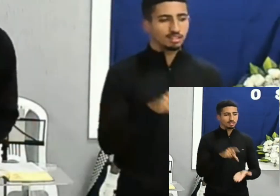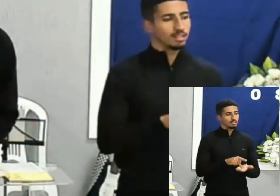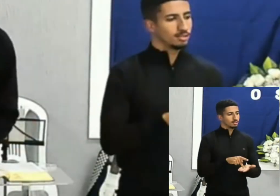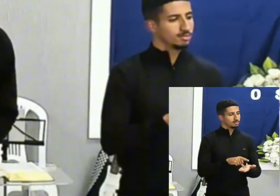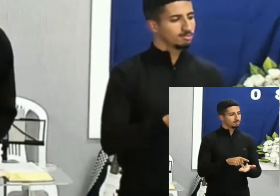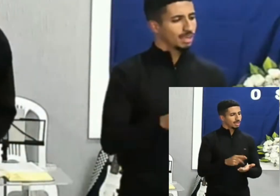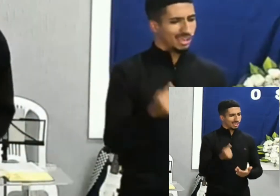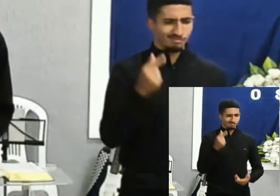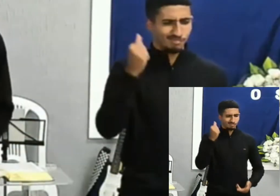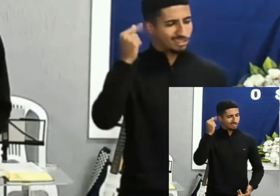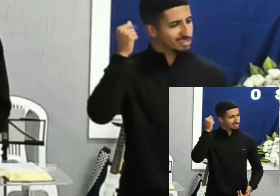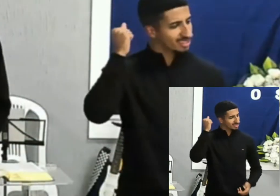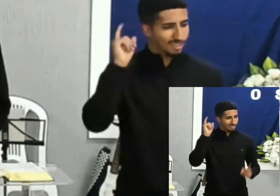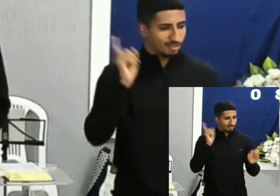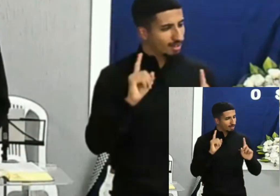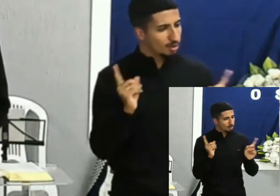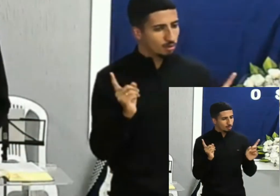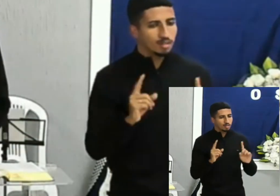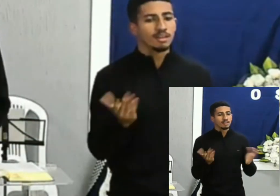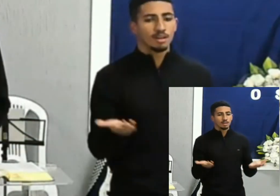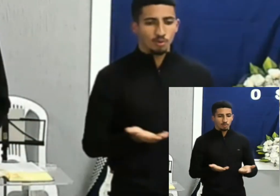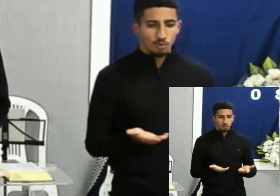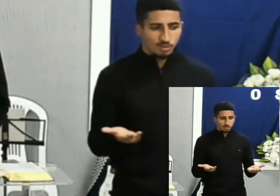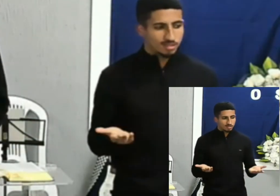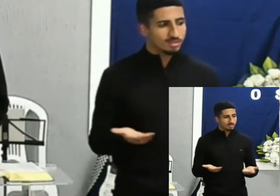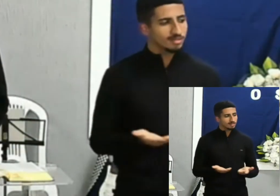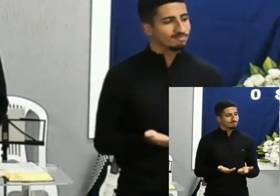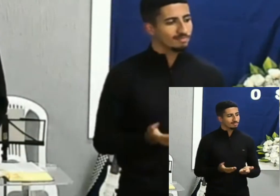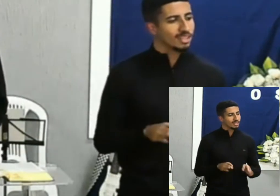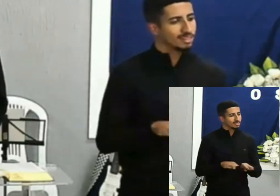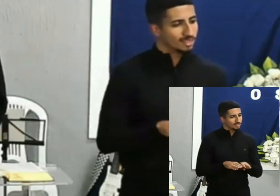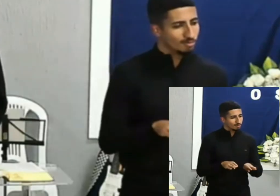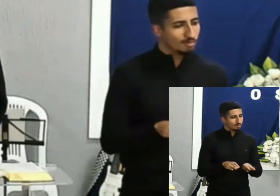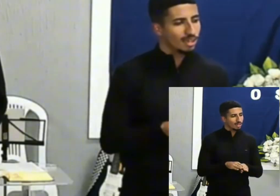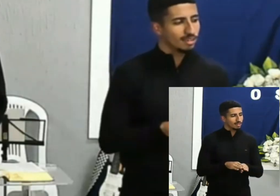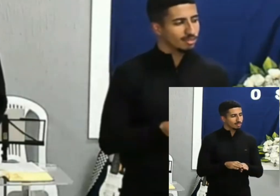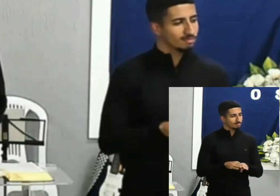Pelo contrário, ela é testada e aprovada.